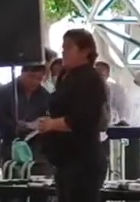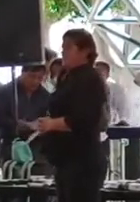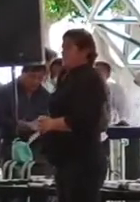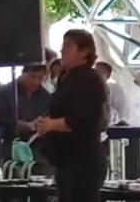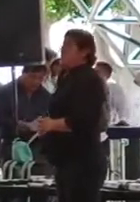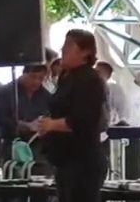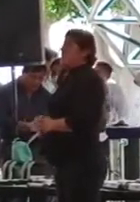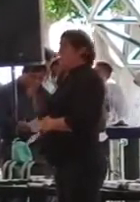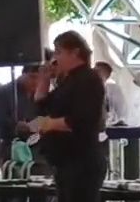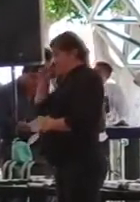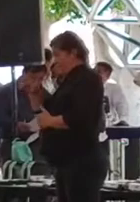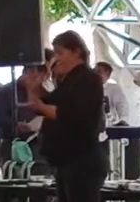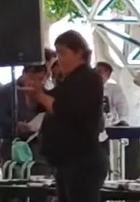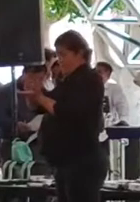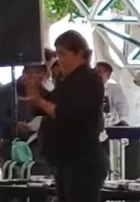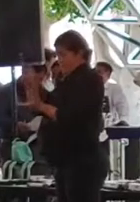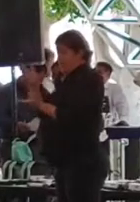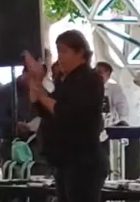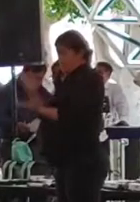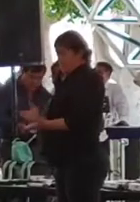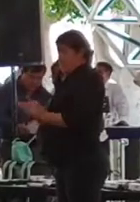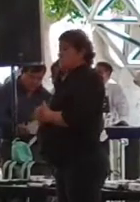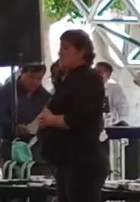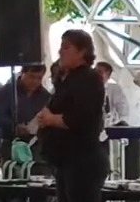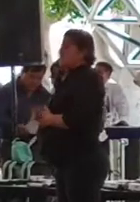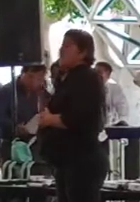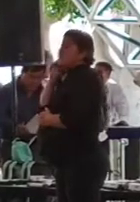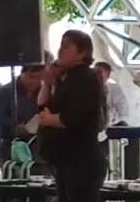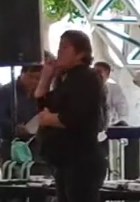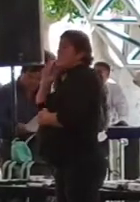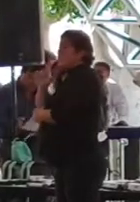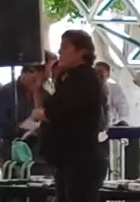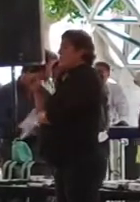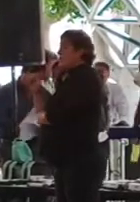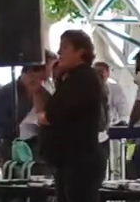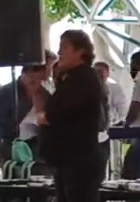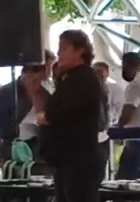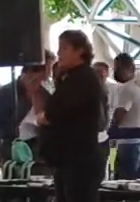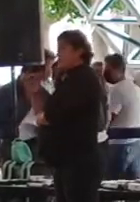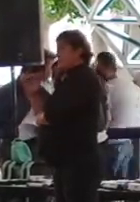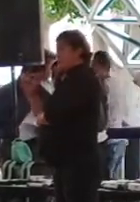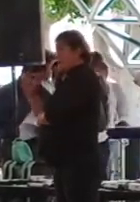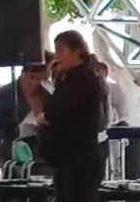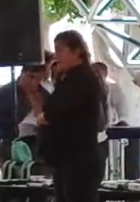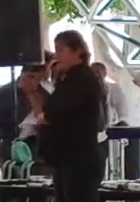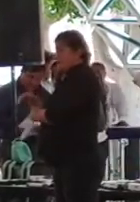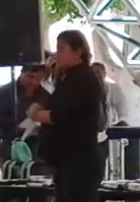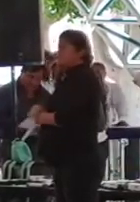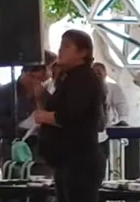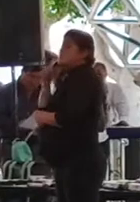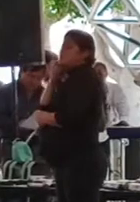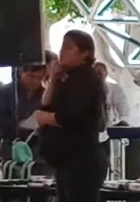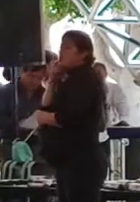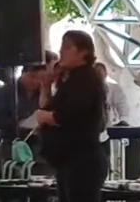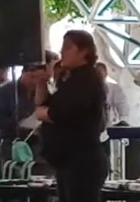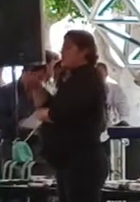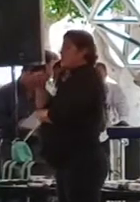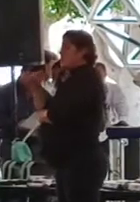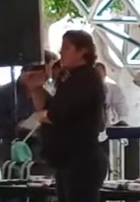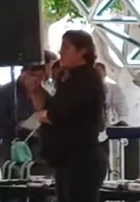Agradezco igualmente la presencia de la diputada Leticia Martínez, del diputado Jaciel Herrera. Muchísimas